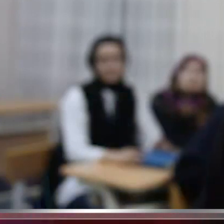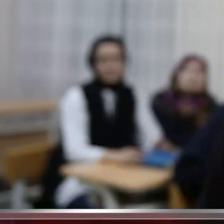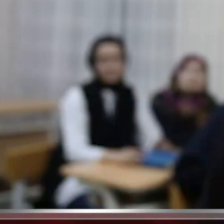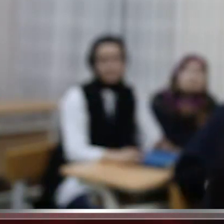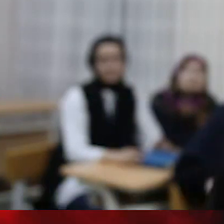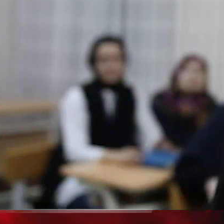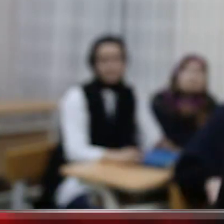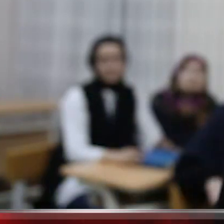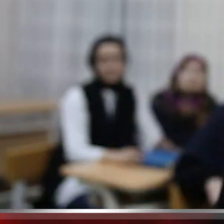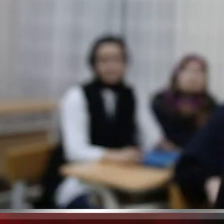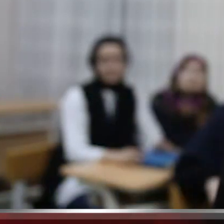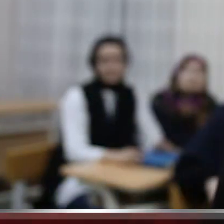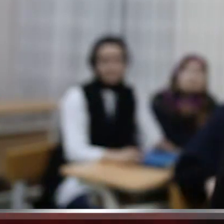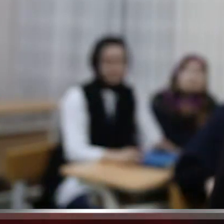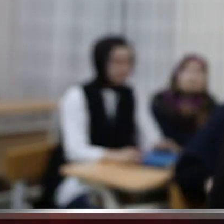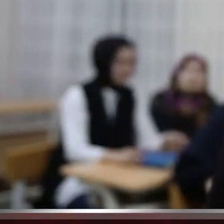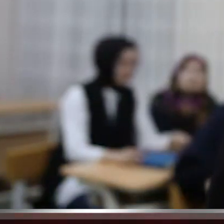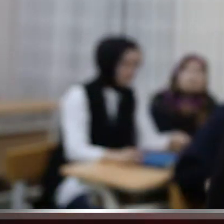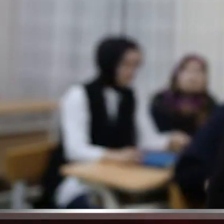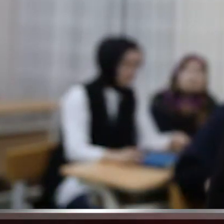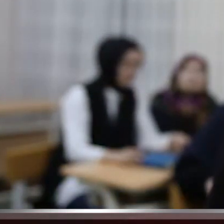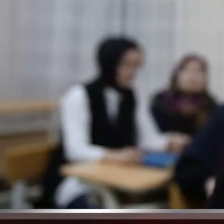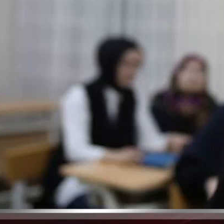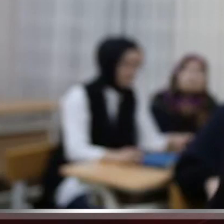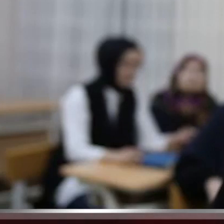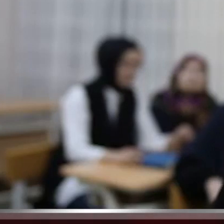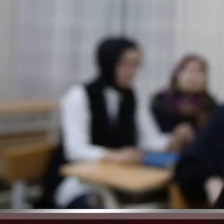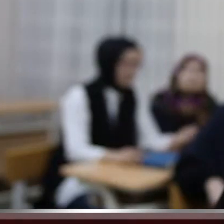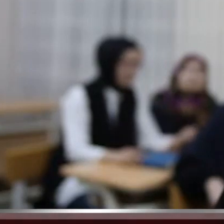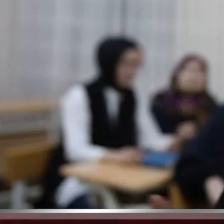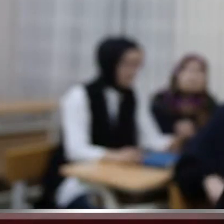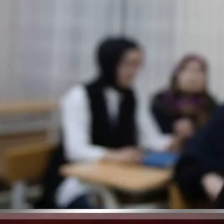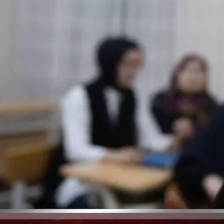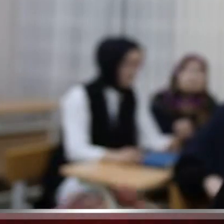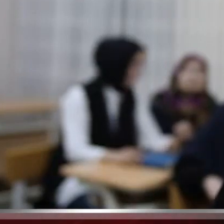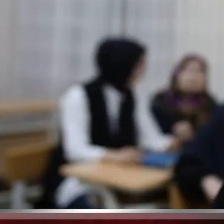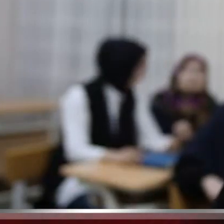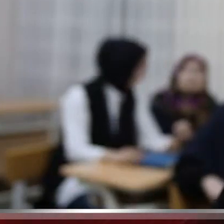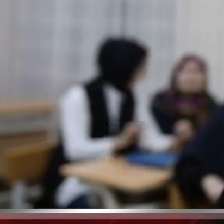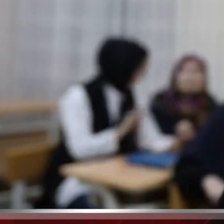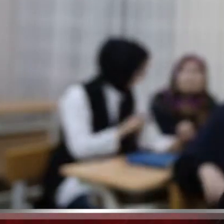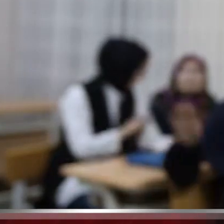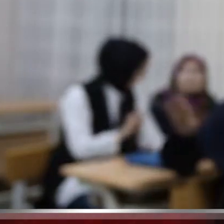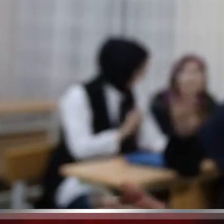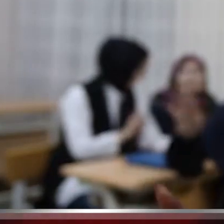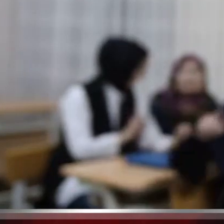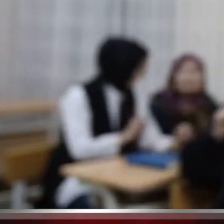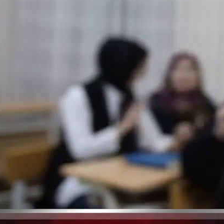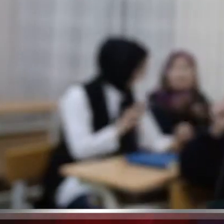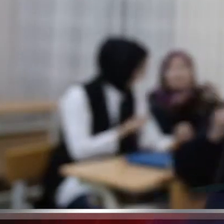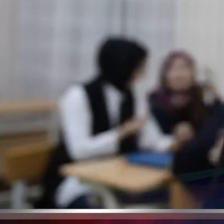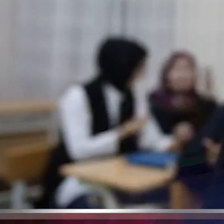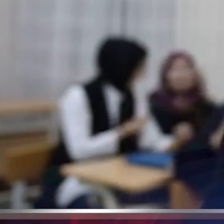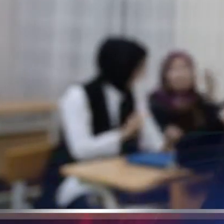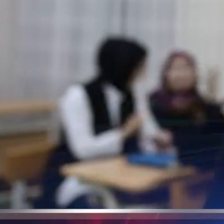açıkçası ama öğrencilerimizle bunu burada birlikte pekiştirdik. Ben onlara öğrettim, onlar bana, ben onlara Kur'an eğitimi verirken onlar da